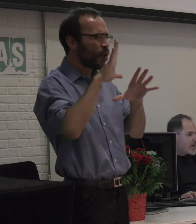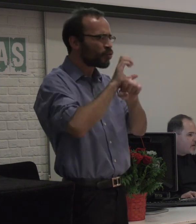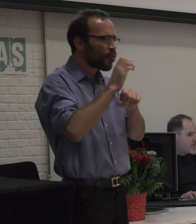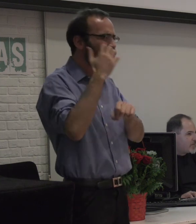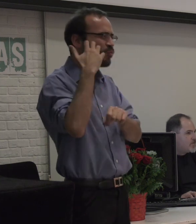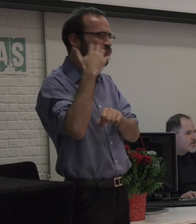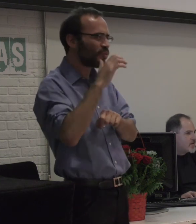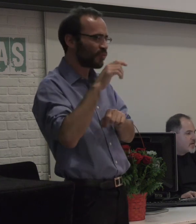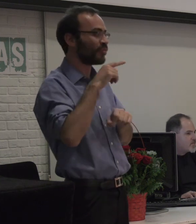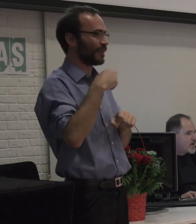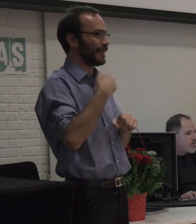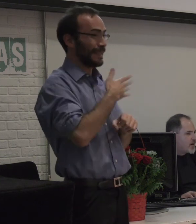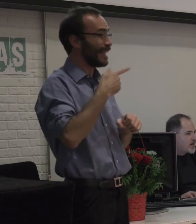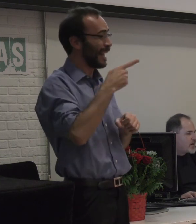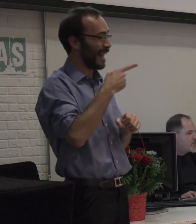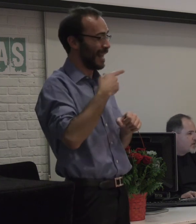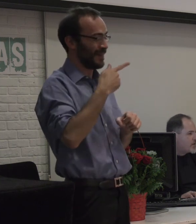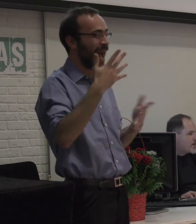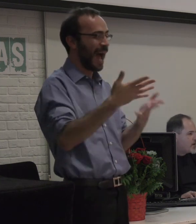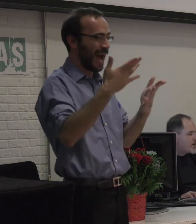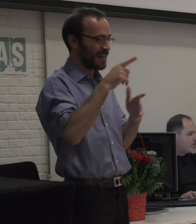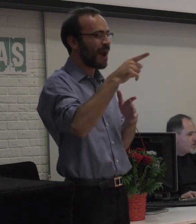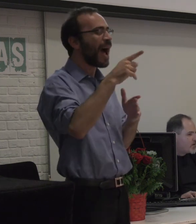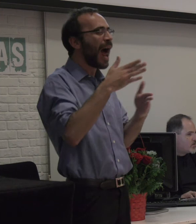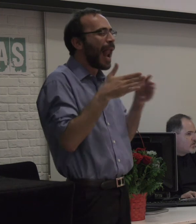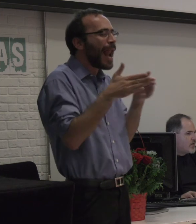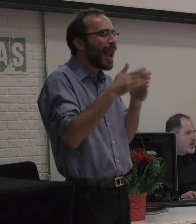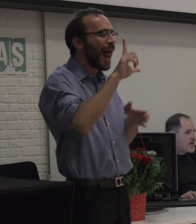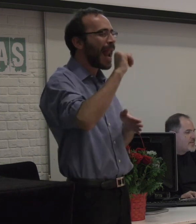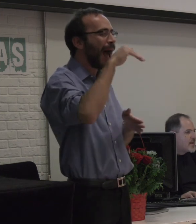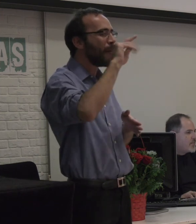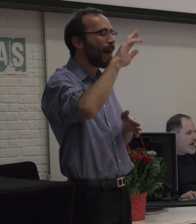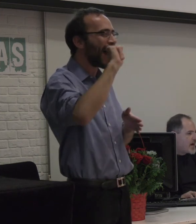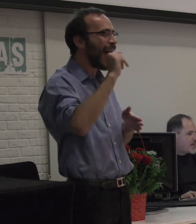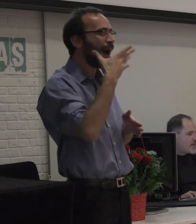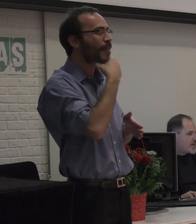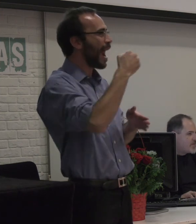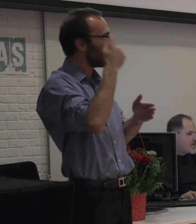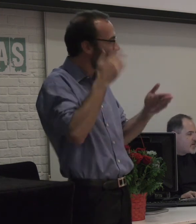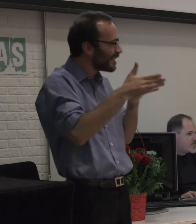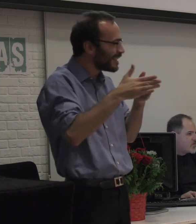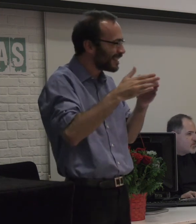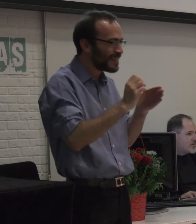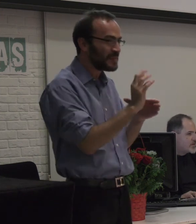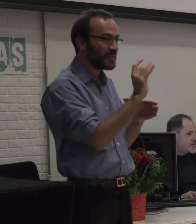Lámpara Maravillosa, que es una obra, ha sido reeditada hace muy poquito, que está plagada de referencias ocultistas. Y es